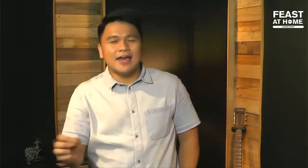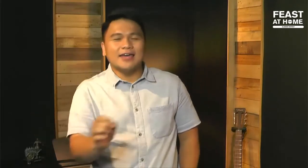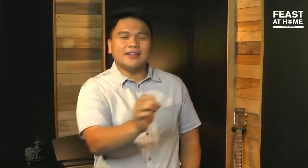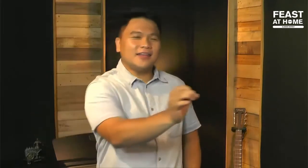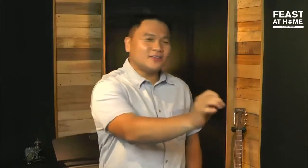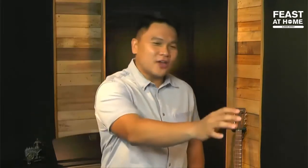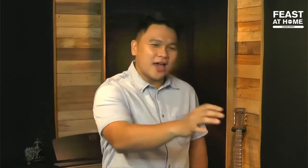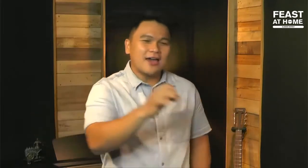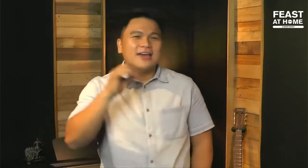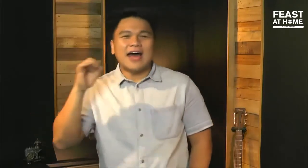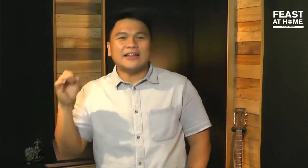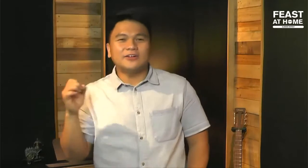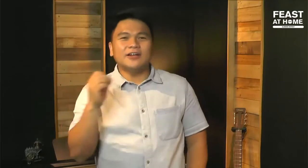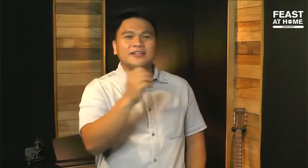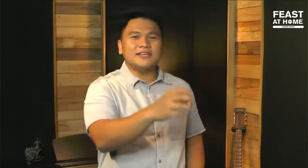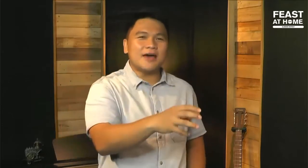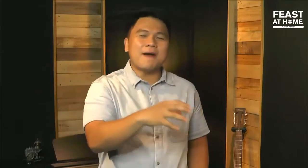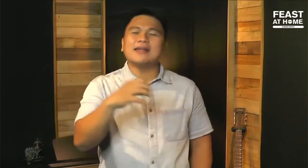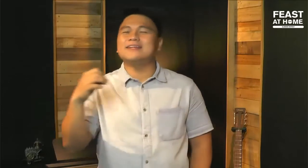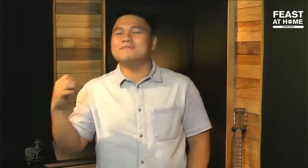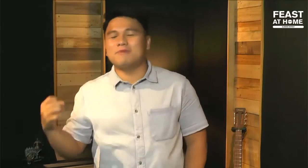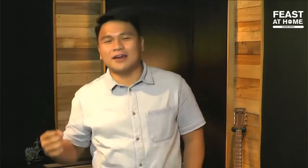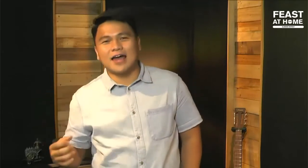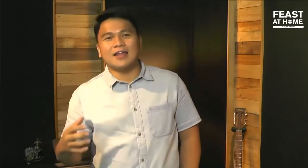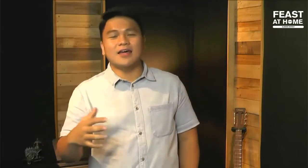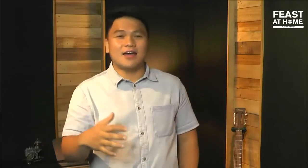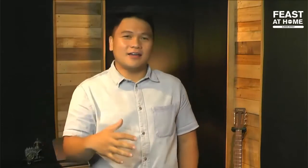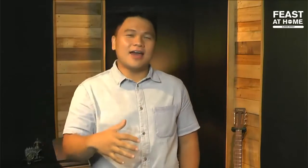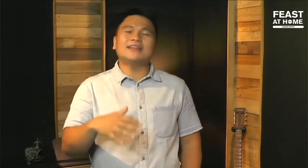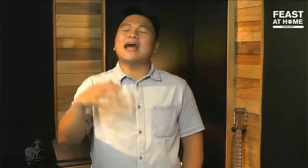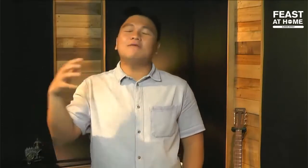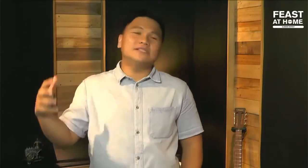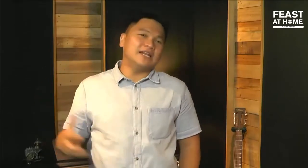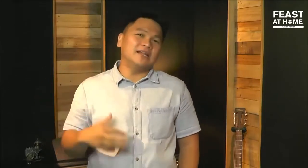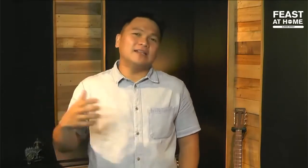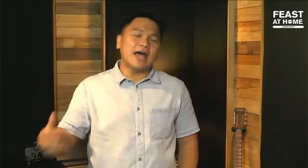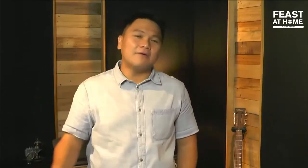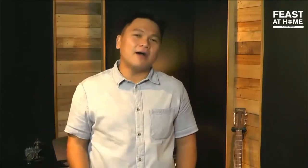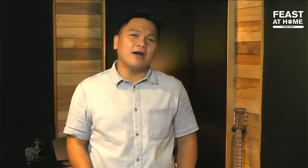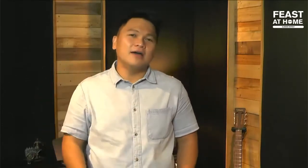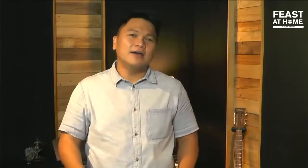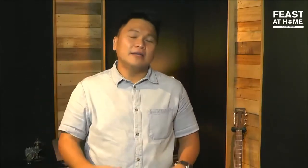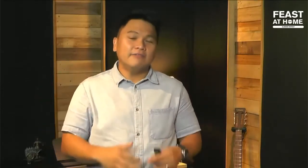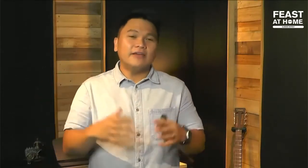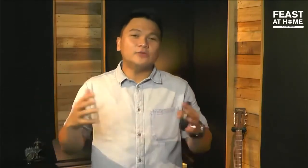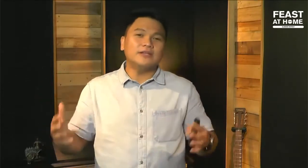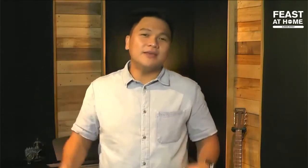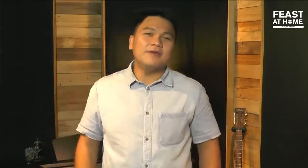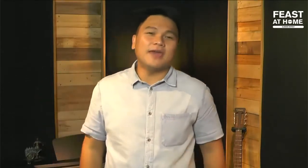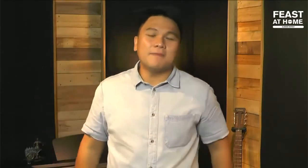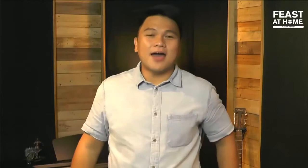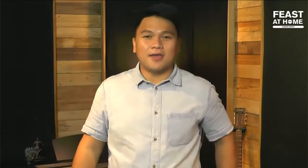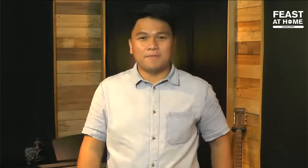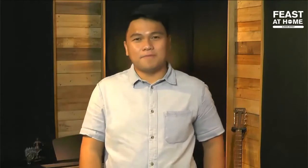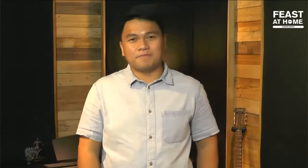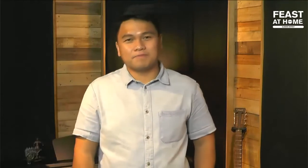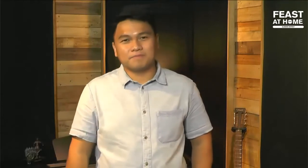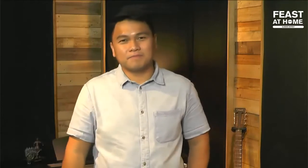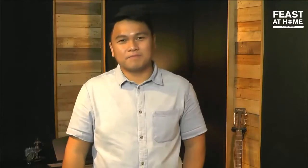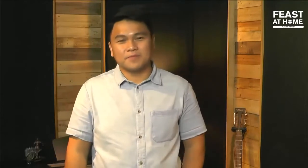niya, hit-hit siya, alternate sila, para silang barkada. Eh, tawa sila ng tawa. Eventually, they became